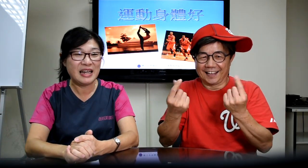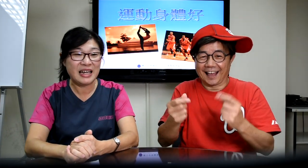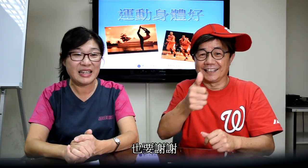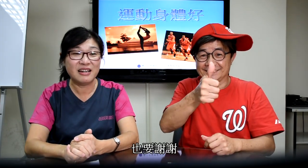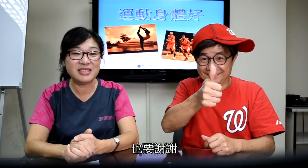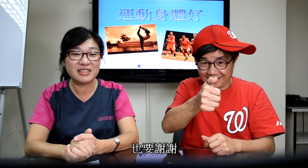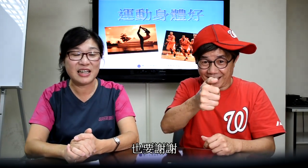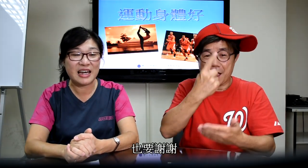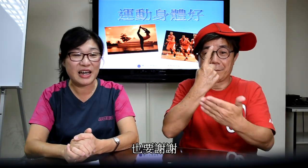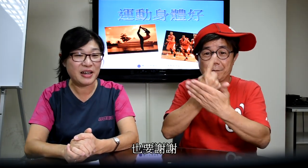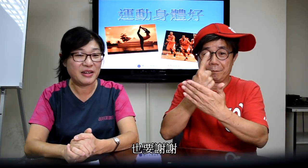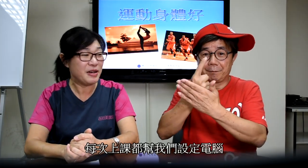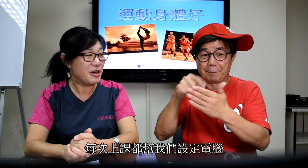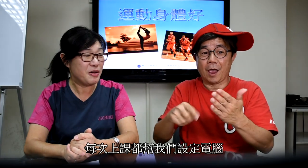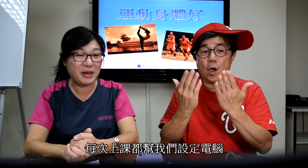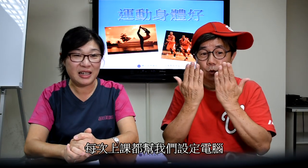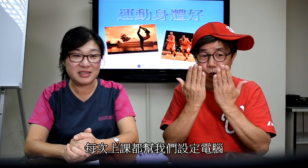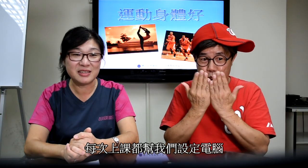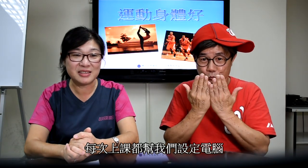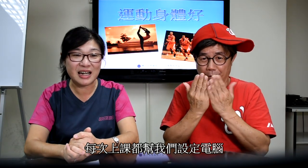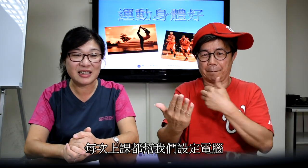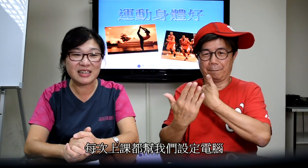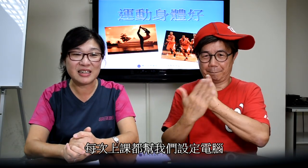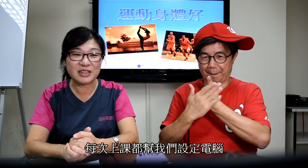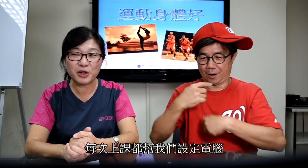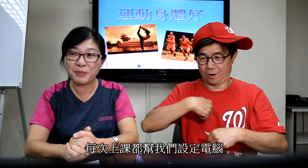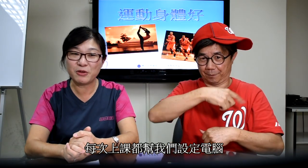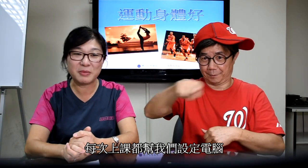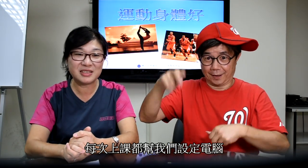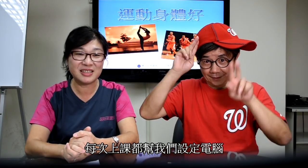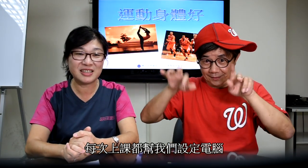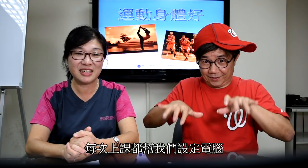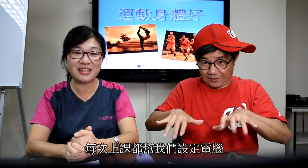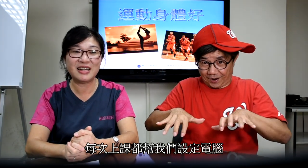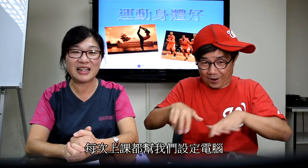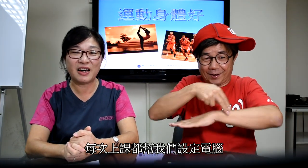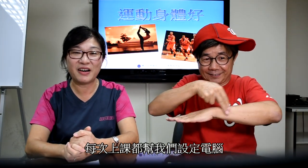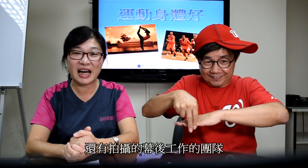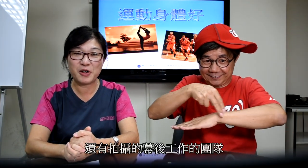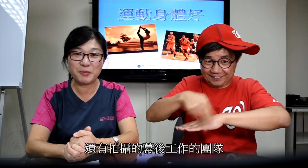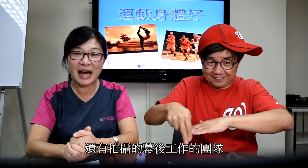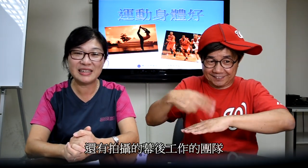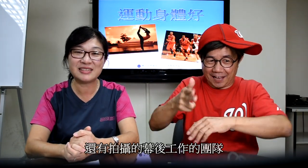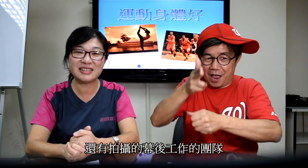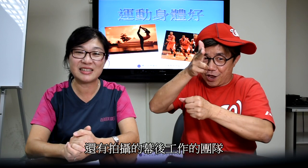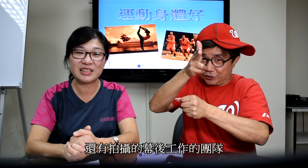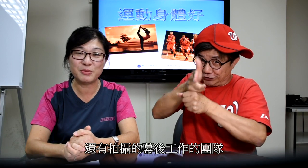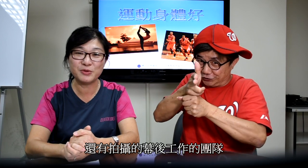也要谢谢每次上课都帮我们设定电脑还有拍摄的幕